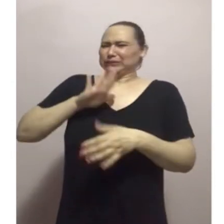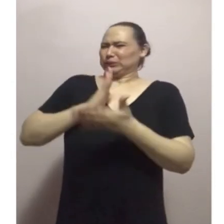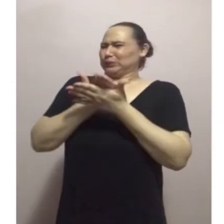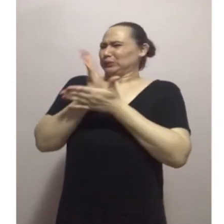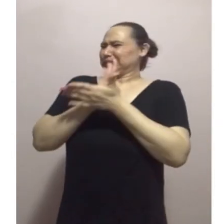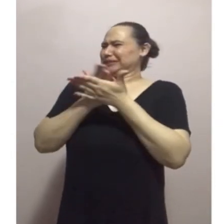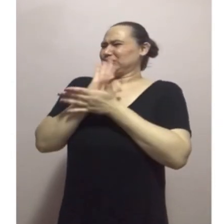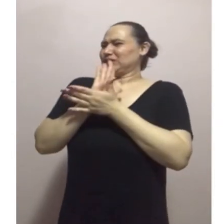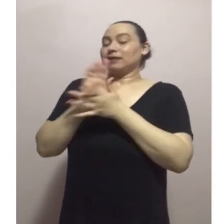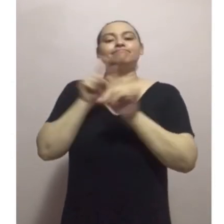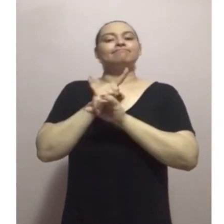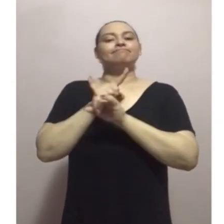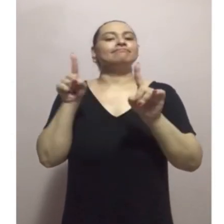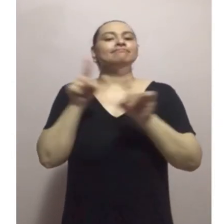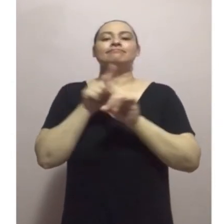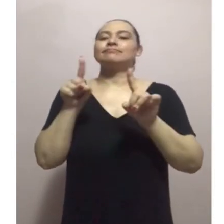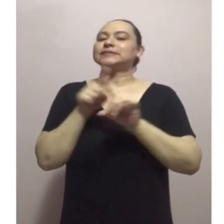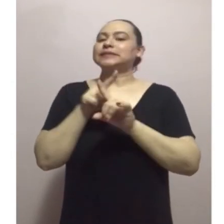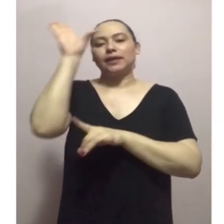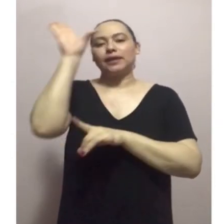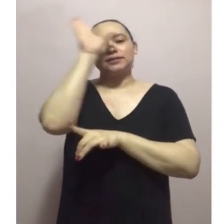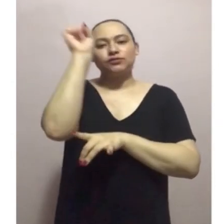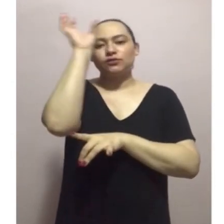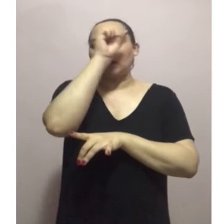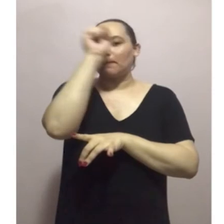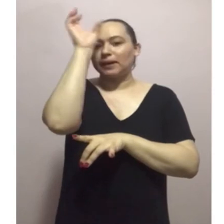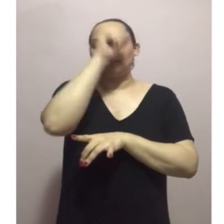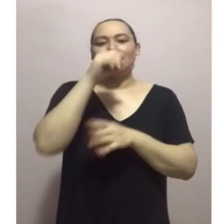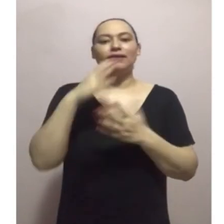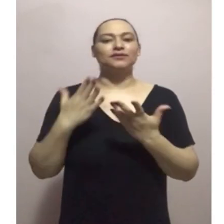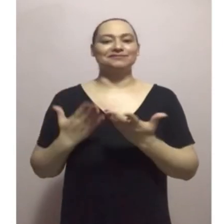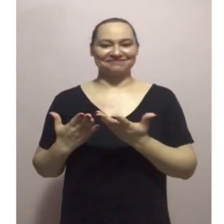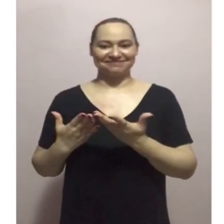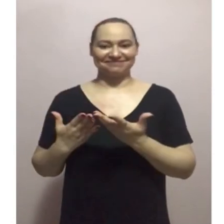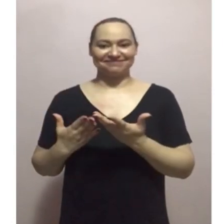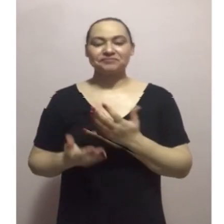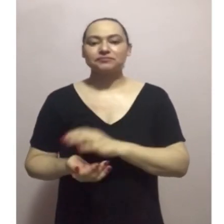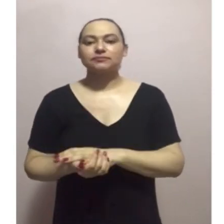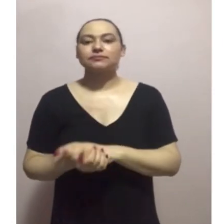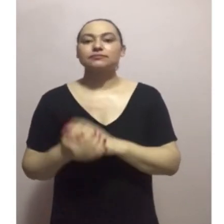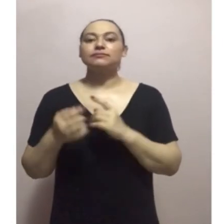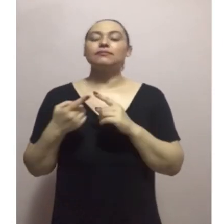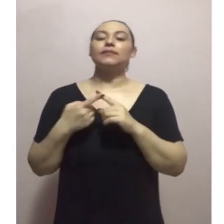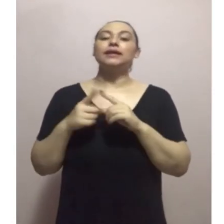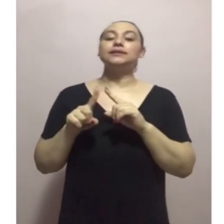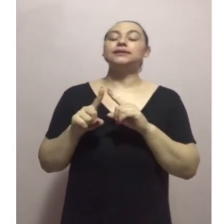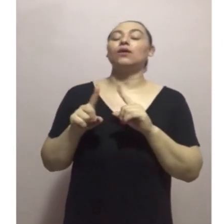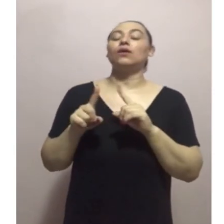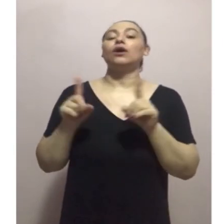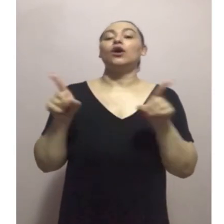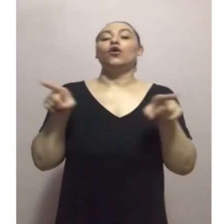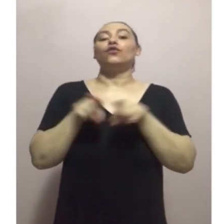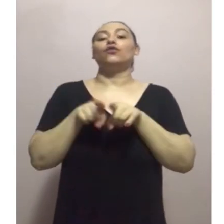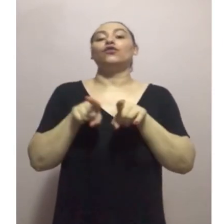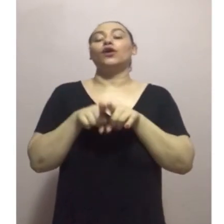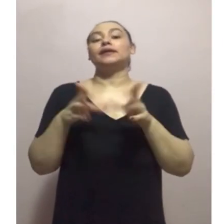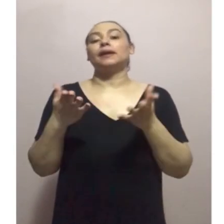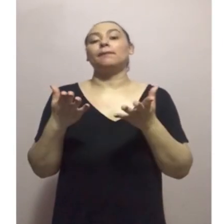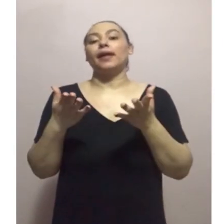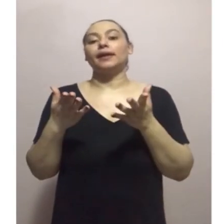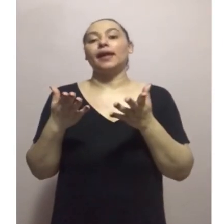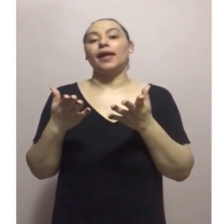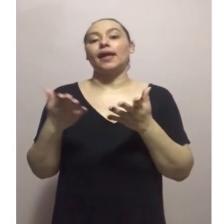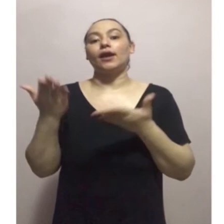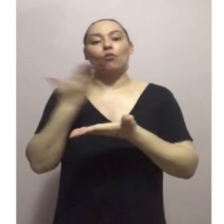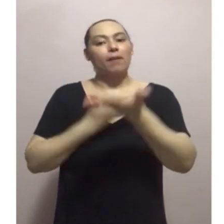você põe mais percussão e a gente foi aprendendo. Agora, assim, o meu trabalho no Eixo 3, eu tenho que dizer que foi